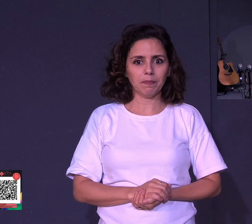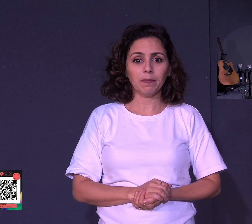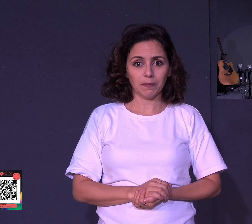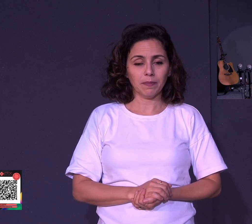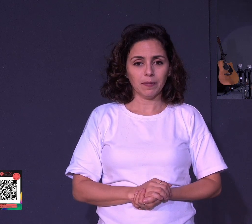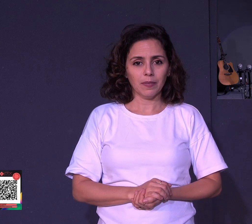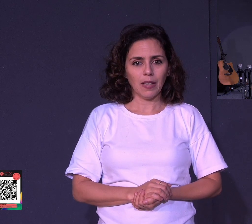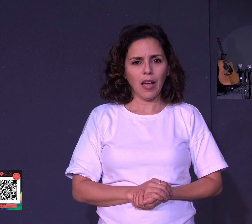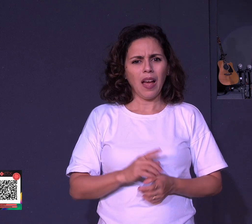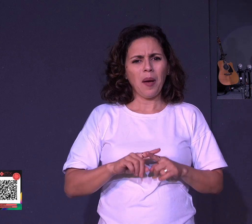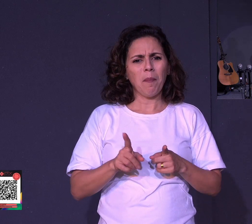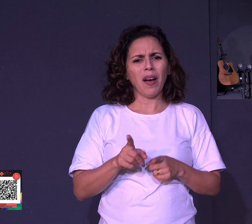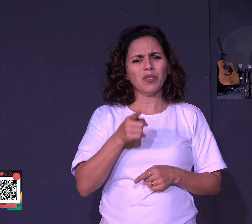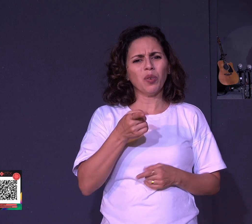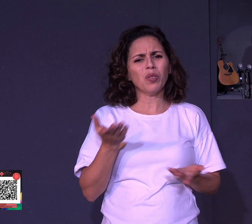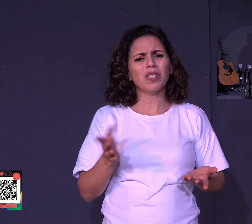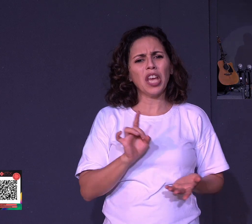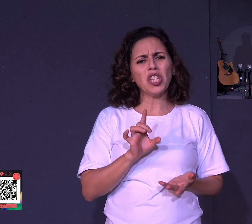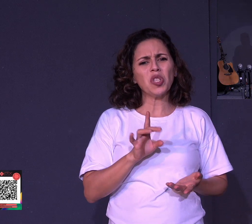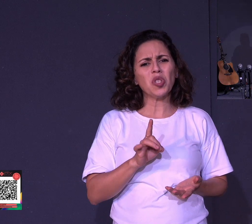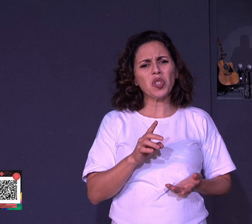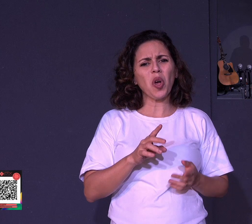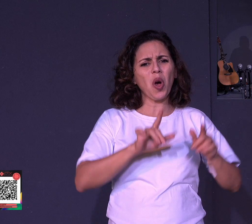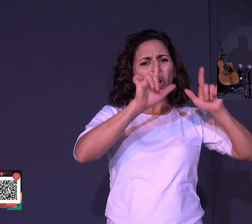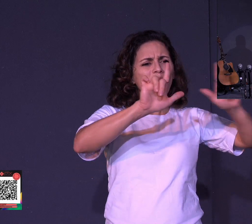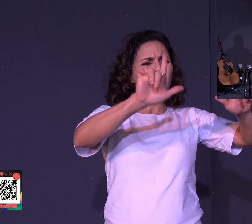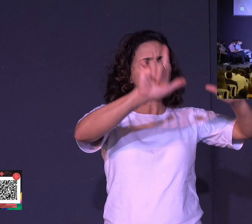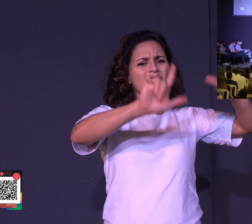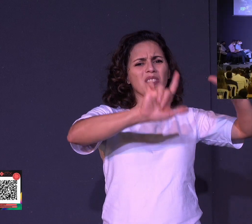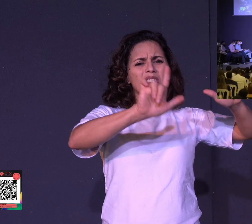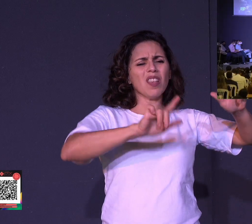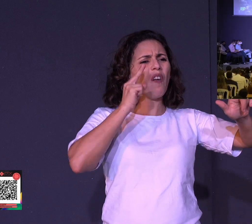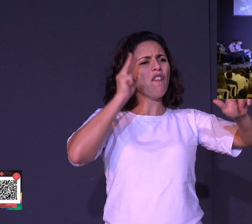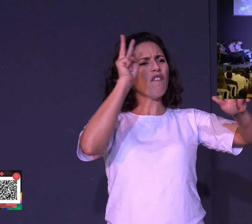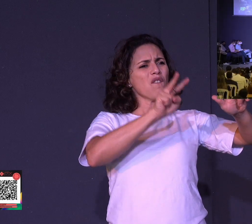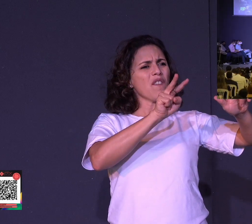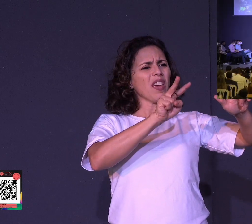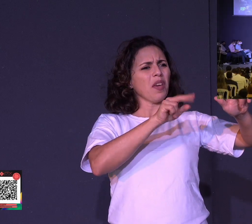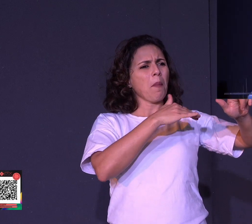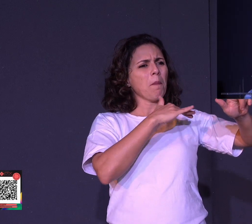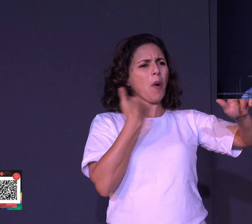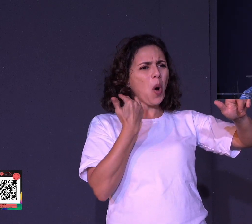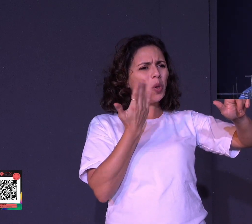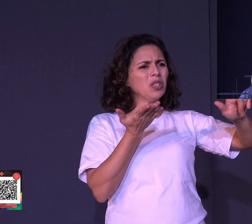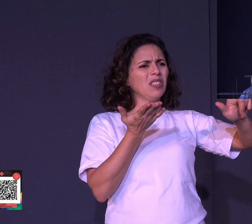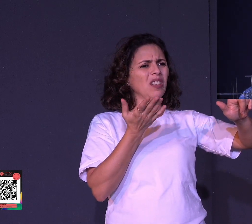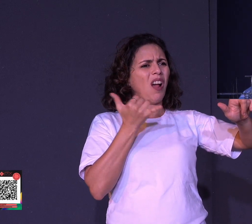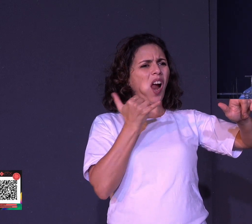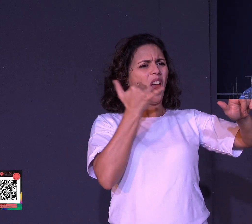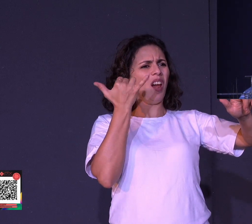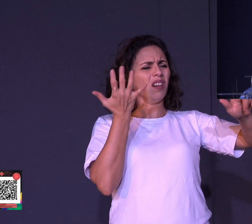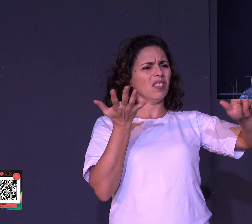Começa o dia com a palavra, ora, se coloca diante de Deus. Deixa o Eterno fazer uma faxina na tua mente e no teu